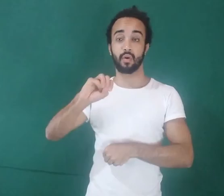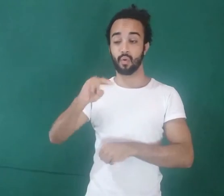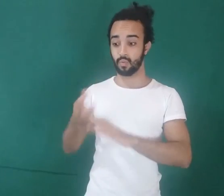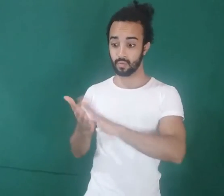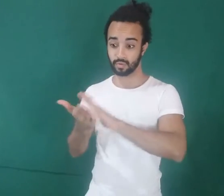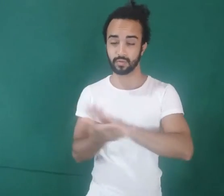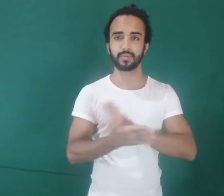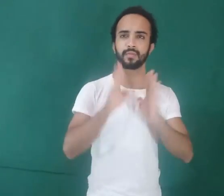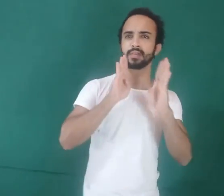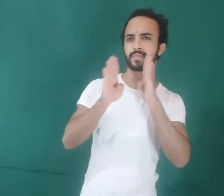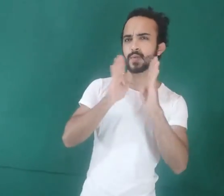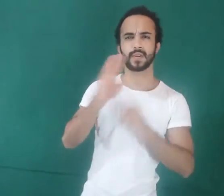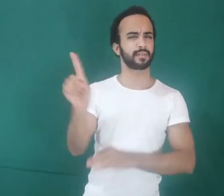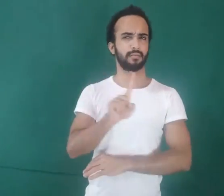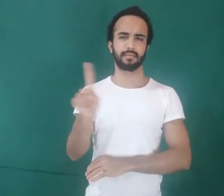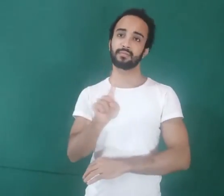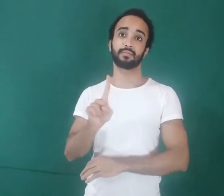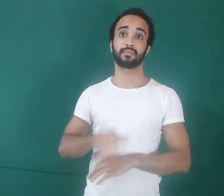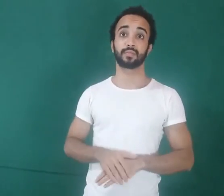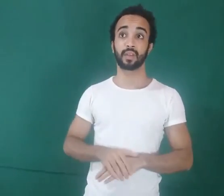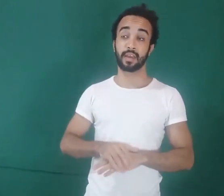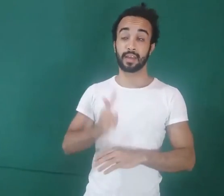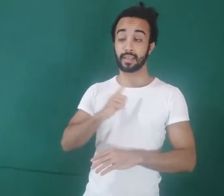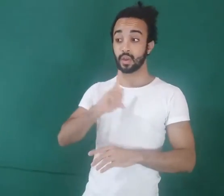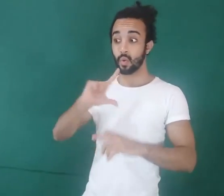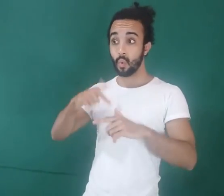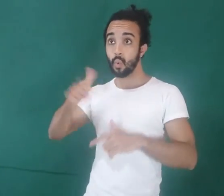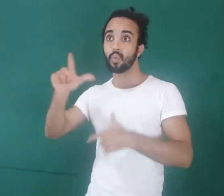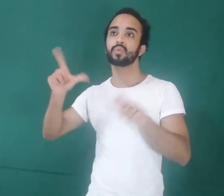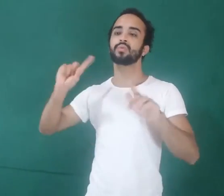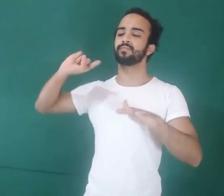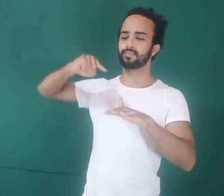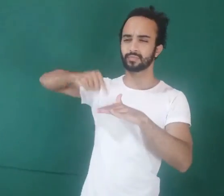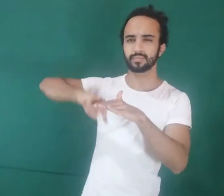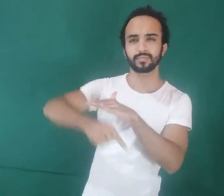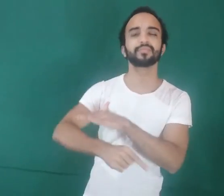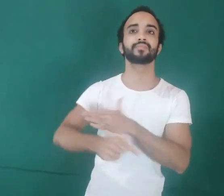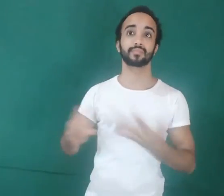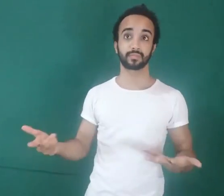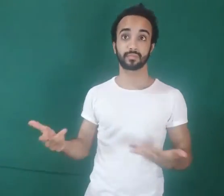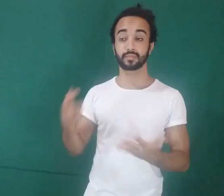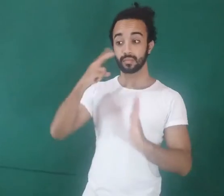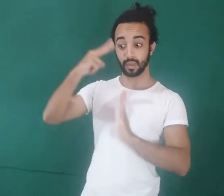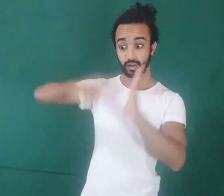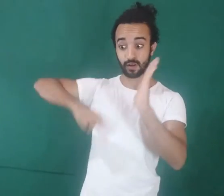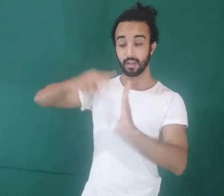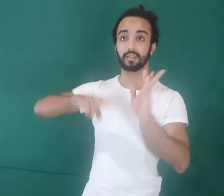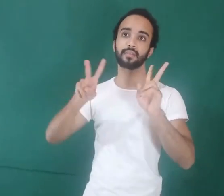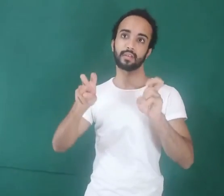no Facebook? Não é sobre isso. Existem outras profundidades. Então, assim, ler sobre tecnologia,